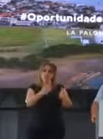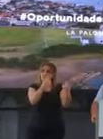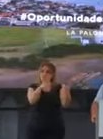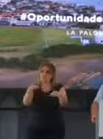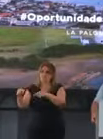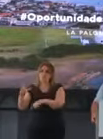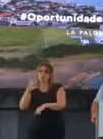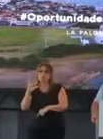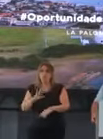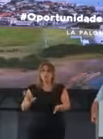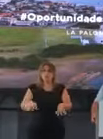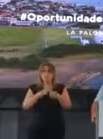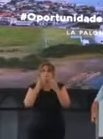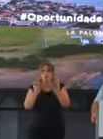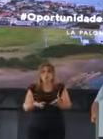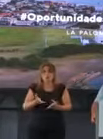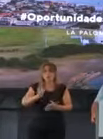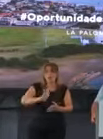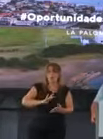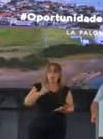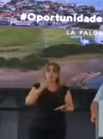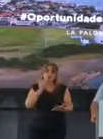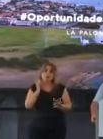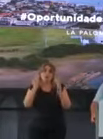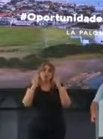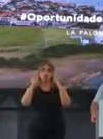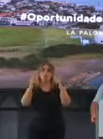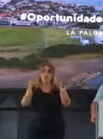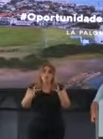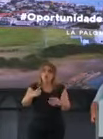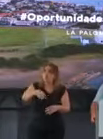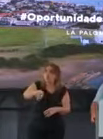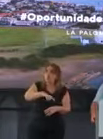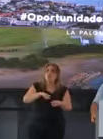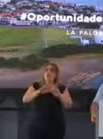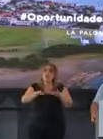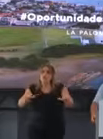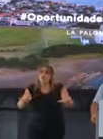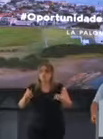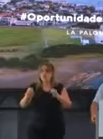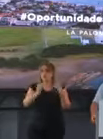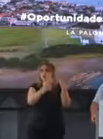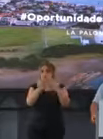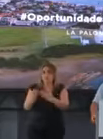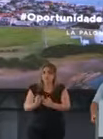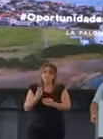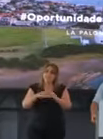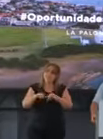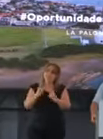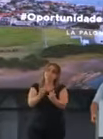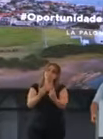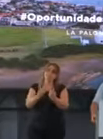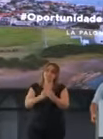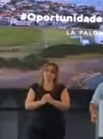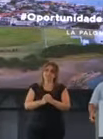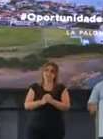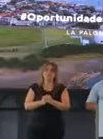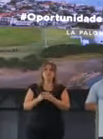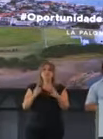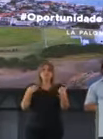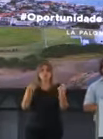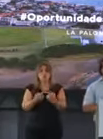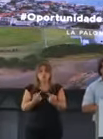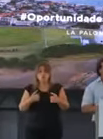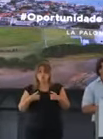Nuestros mejores hombres y mujeres en la educación van a estar donde los chiquilines que más lo necesitan. Si nosotros no tenemos